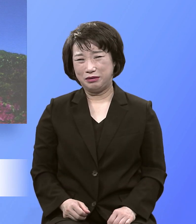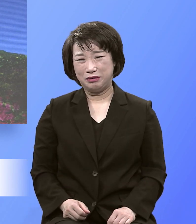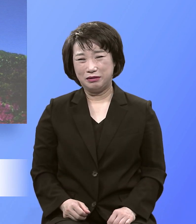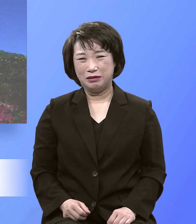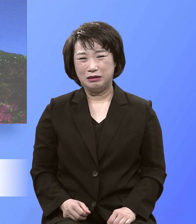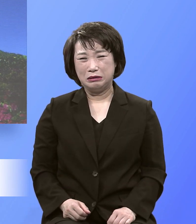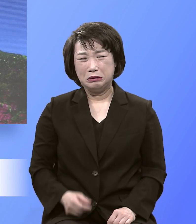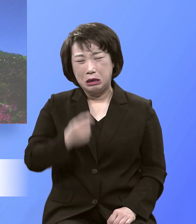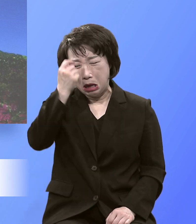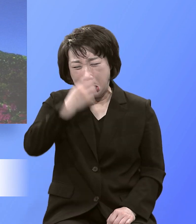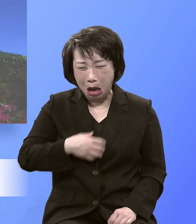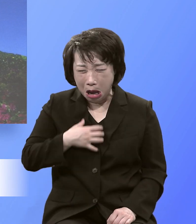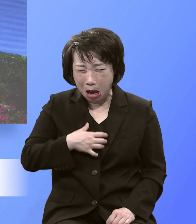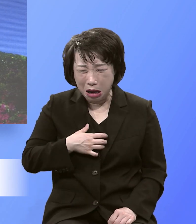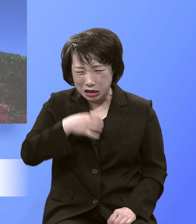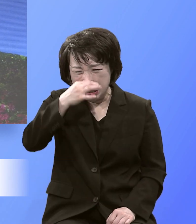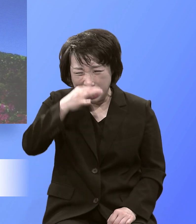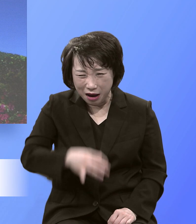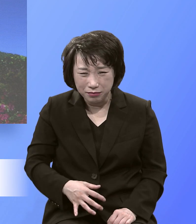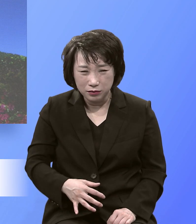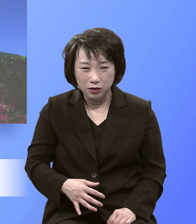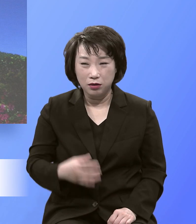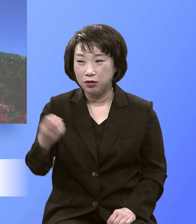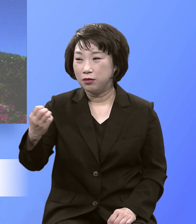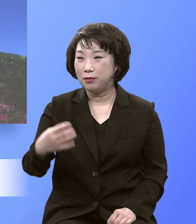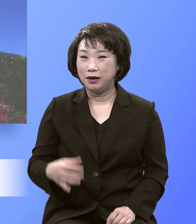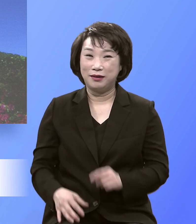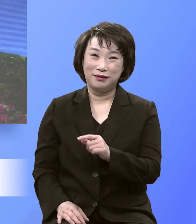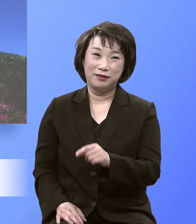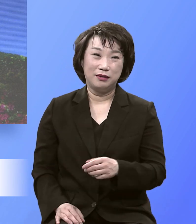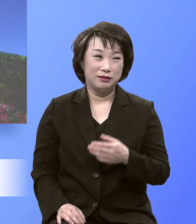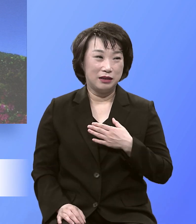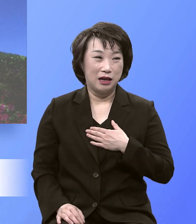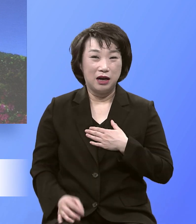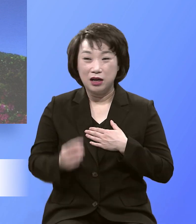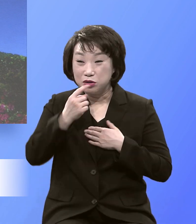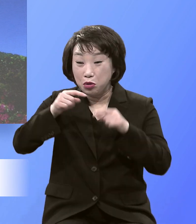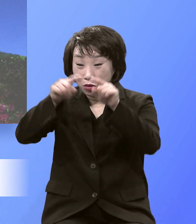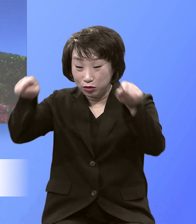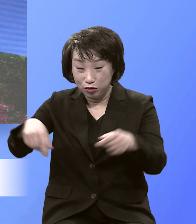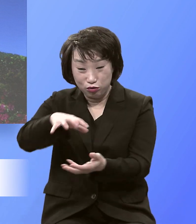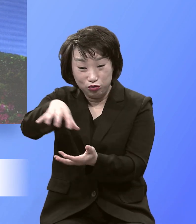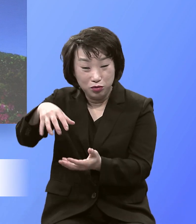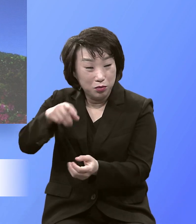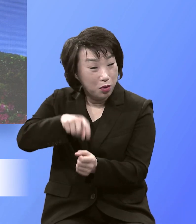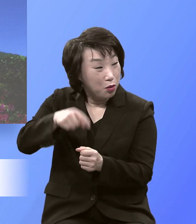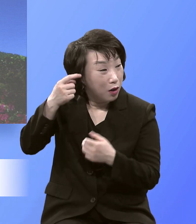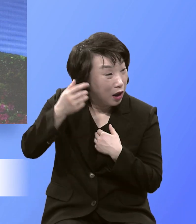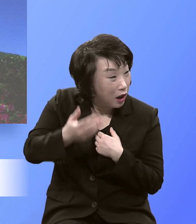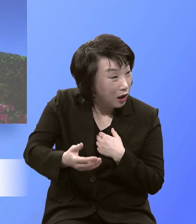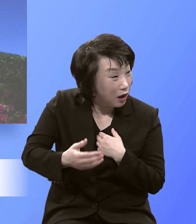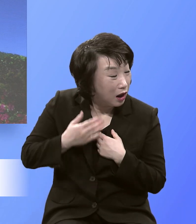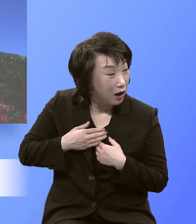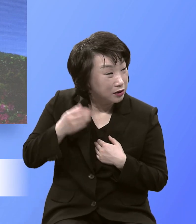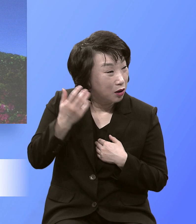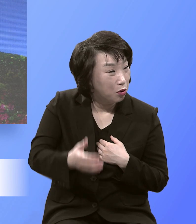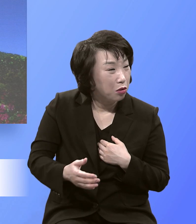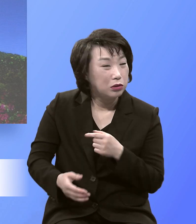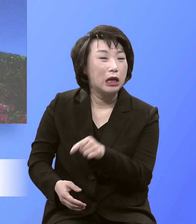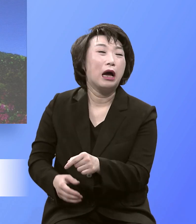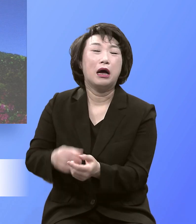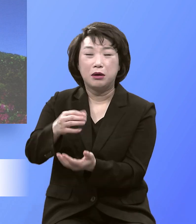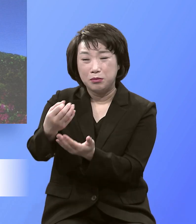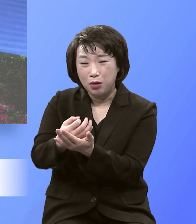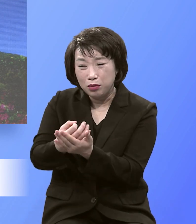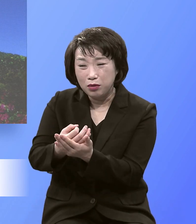정말로 서럽고 힘들어요. 응? 내가 박스 왜 주는 줄 아십니까? 이렇게 해서